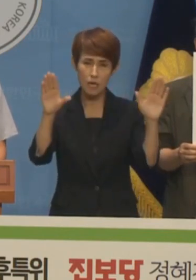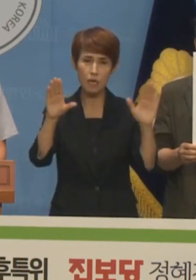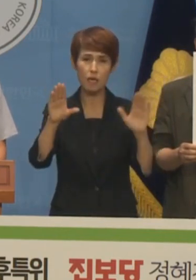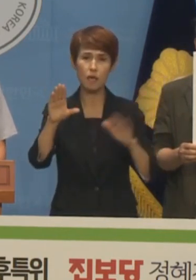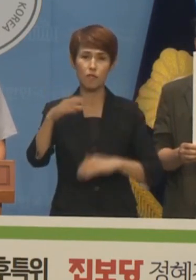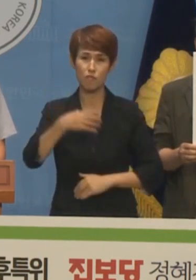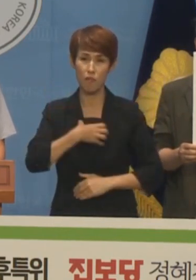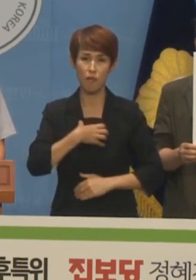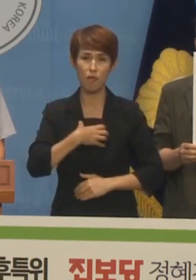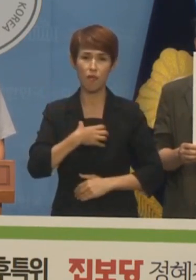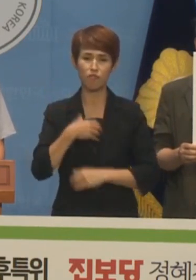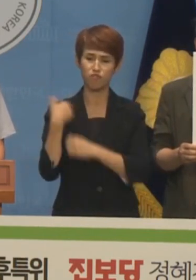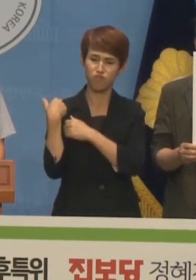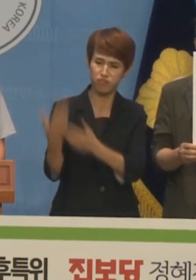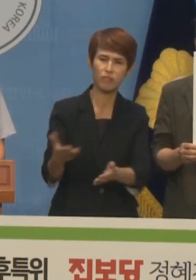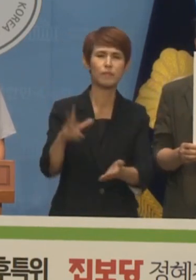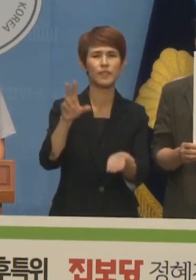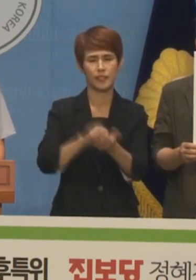자임하고 나섰습니다.